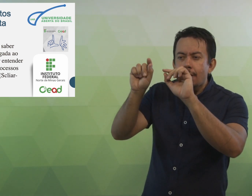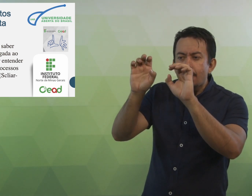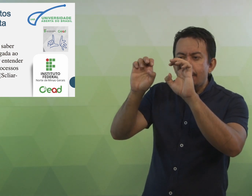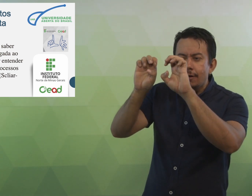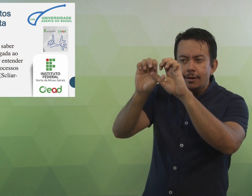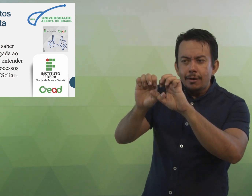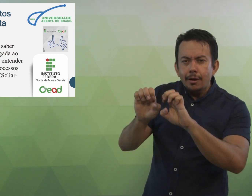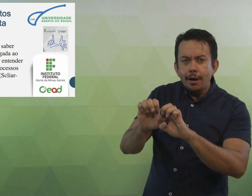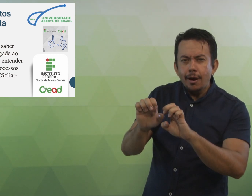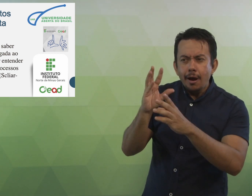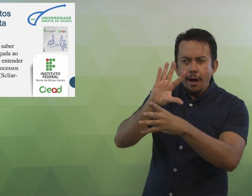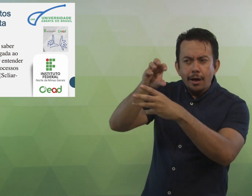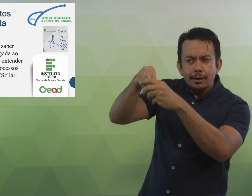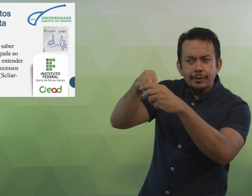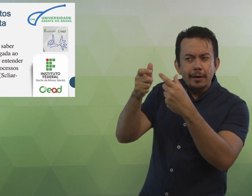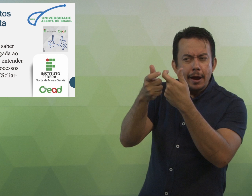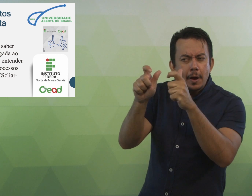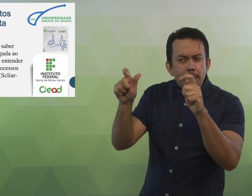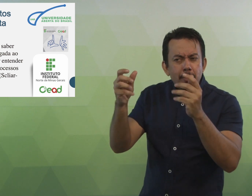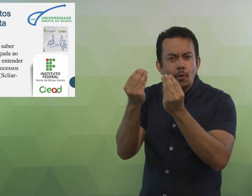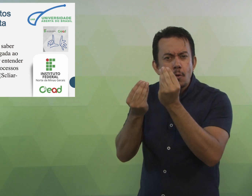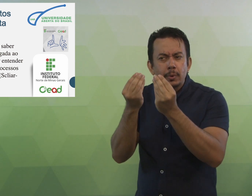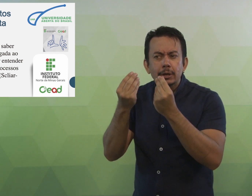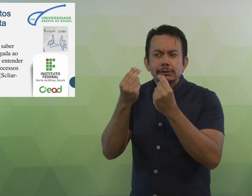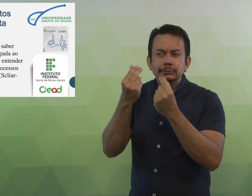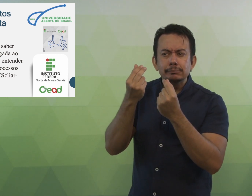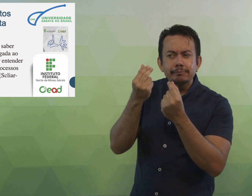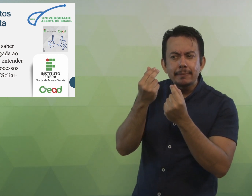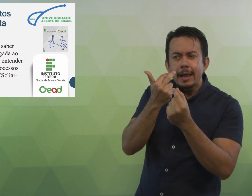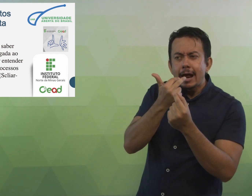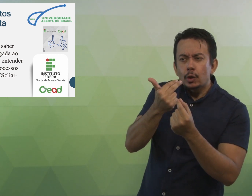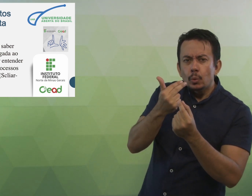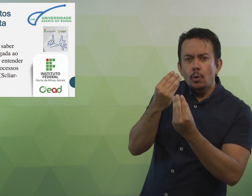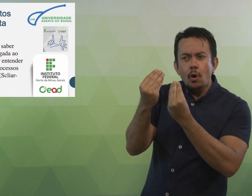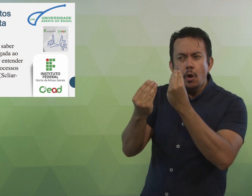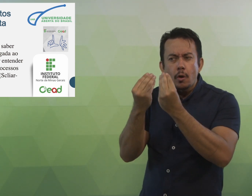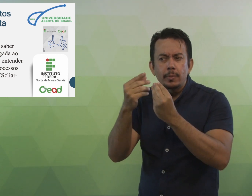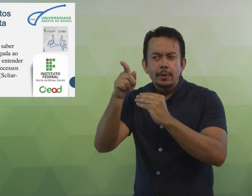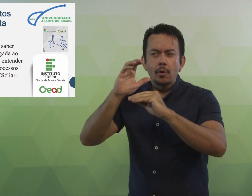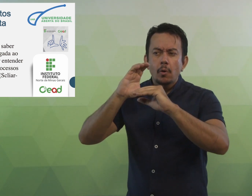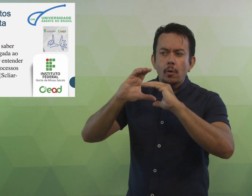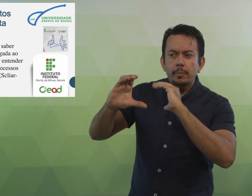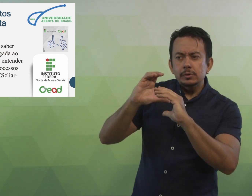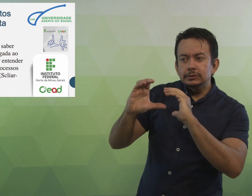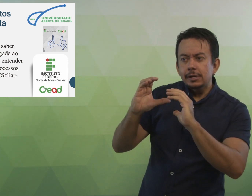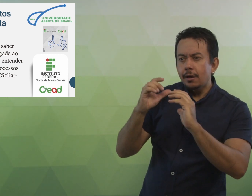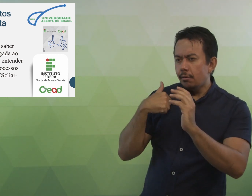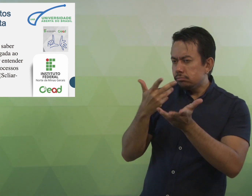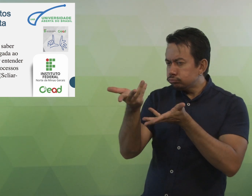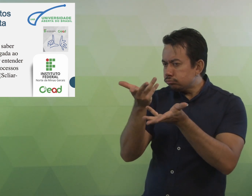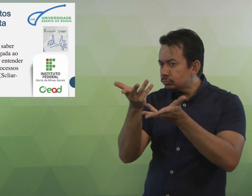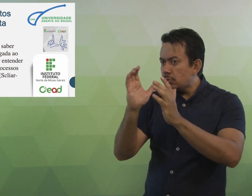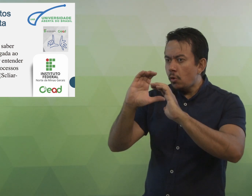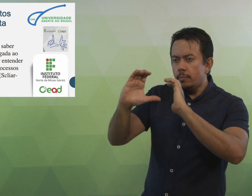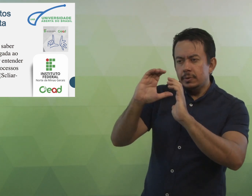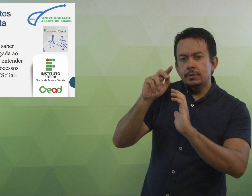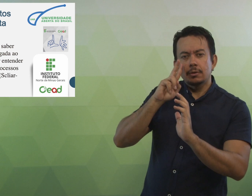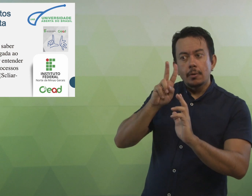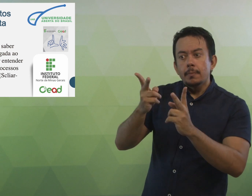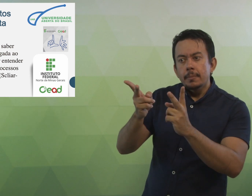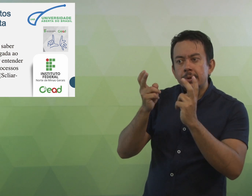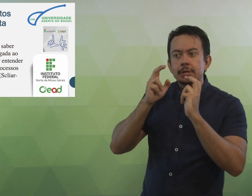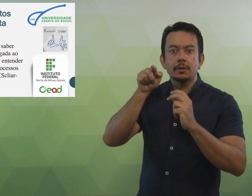como que essa estrutura, como que a gramática, como que funciona todas essas questões dentro da linguagem